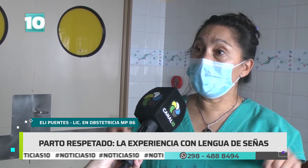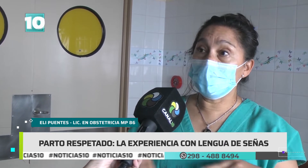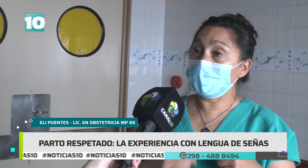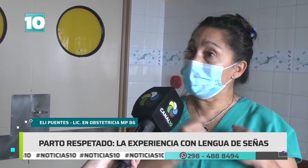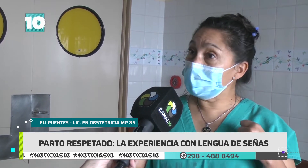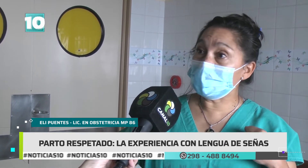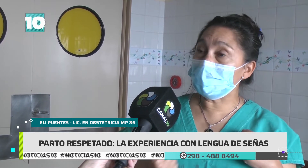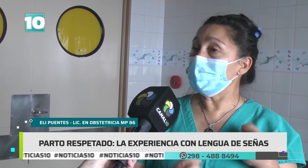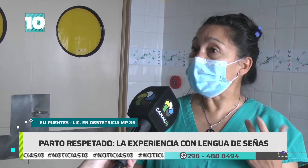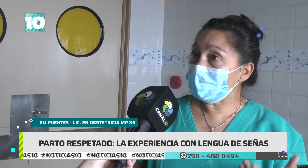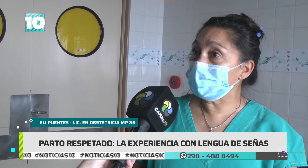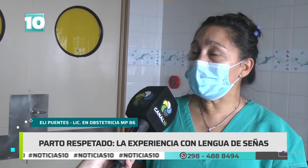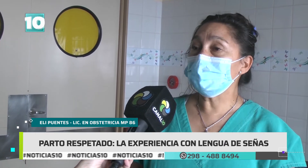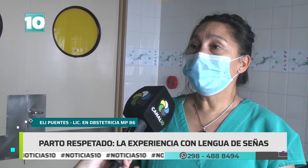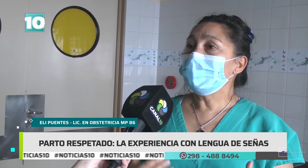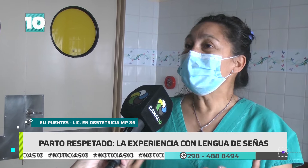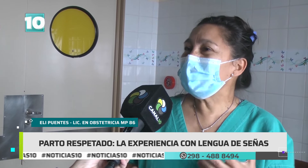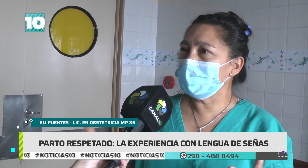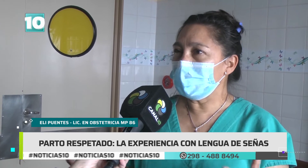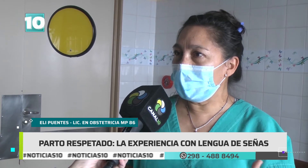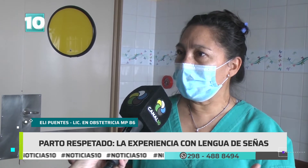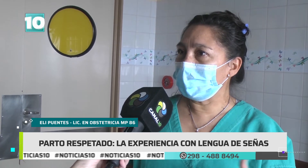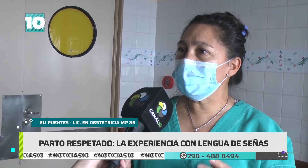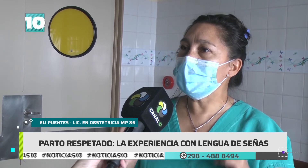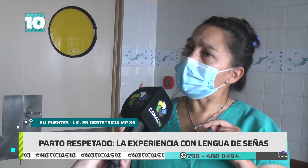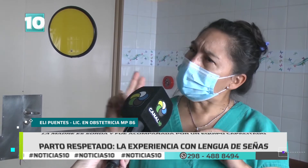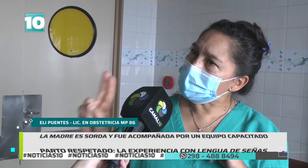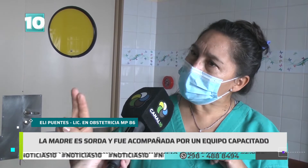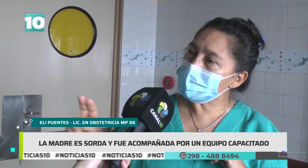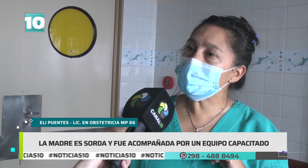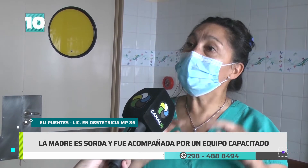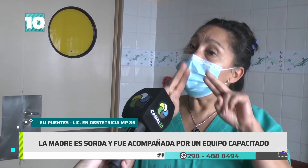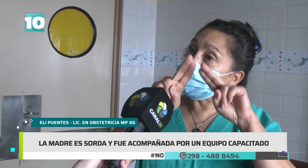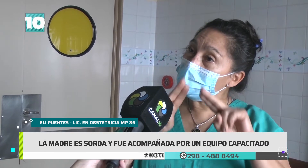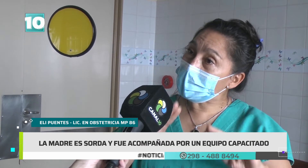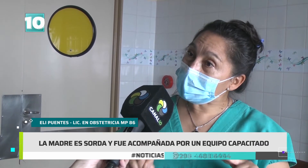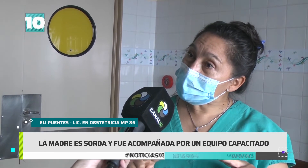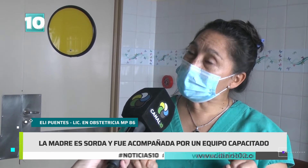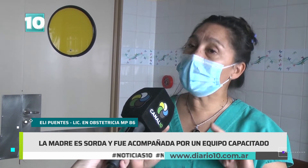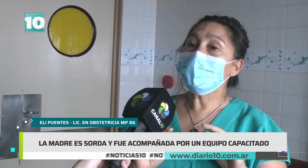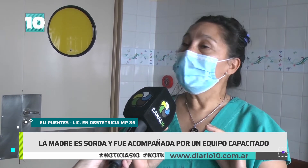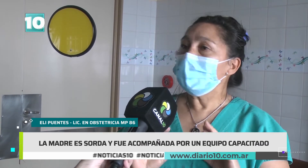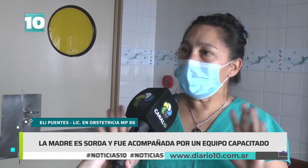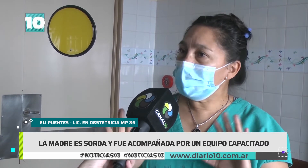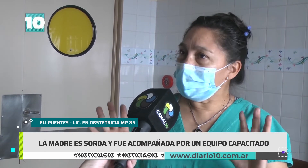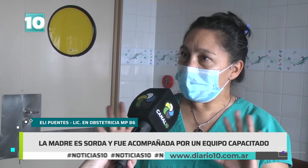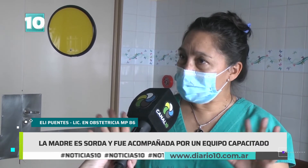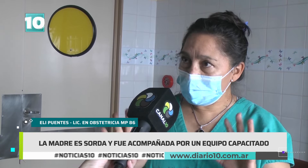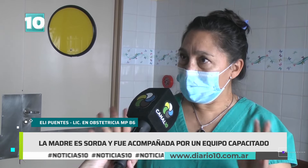ecografía, mostrándoles qué significaba cada cosa, pidiendo permiso, te vamos a revisar, con las señas